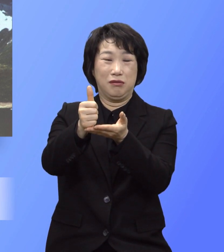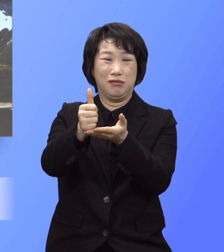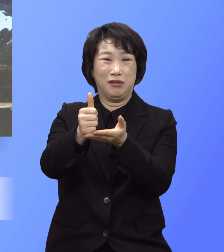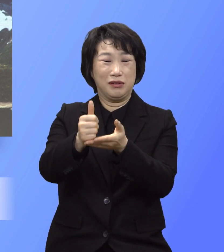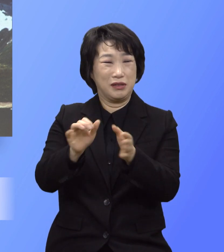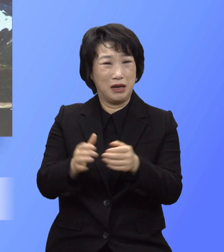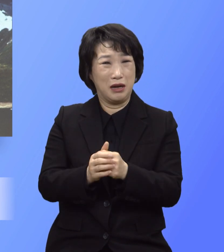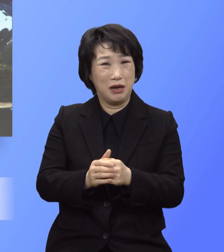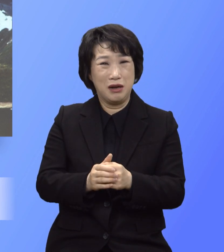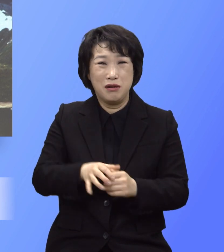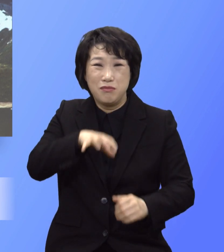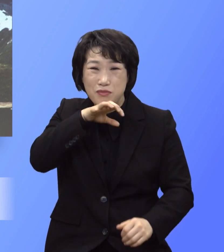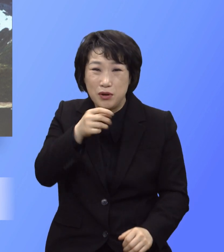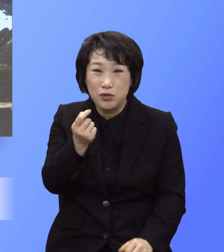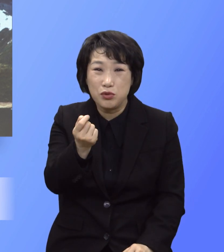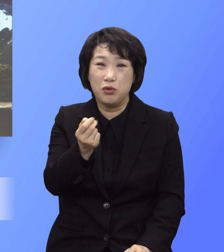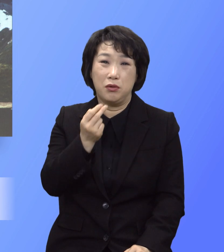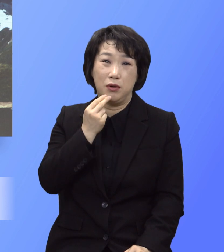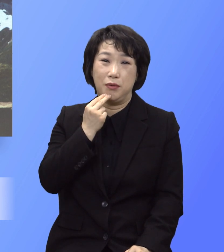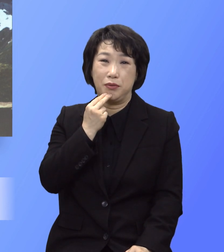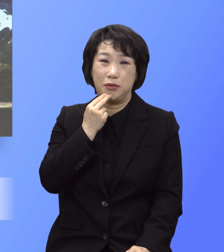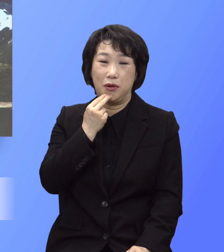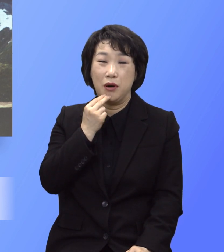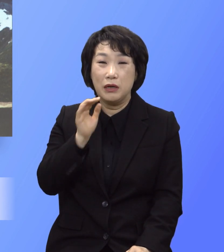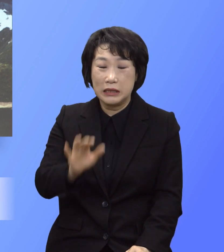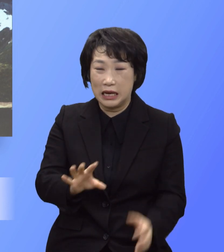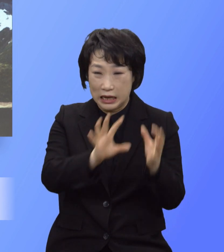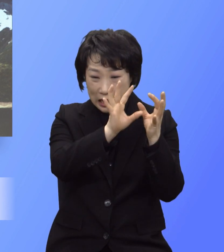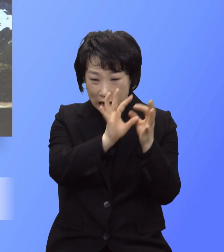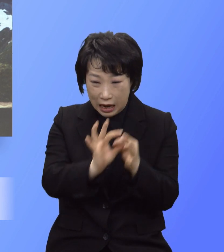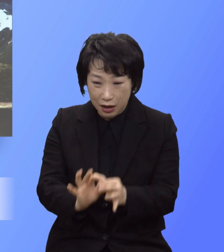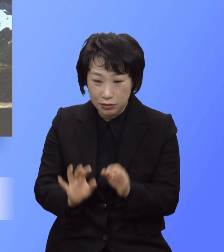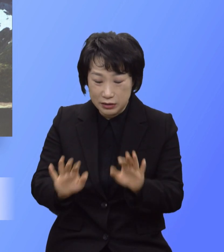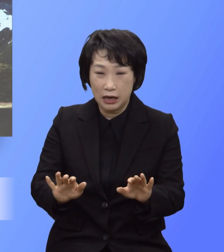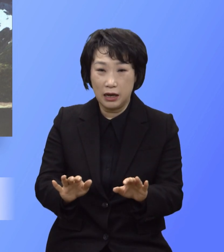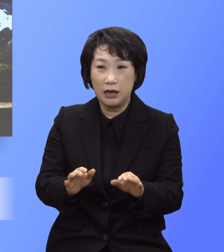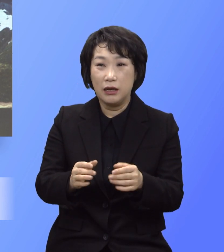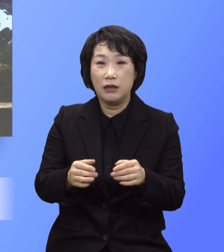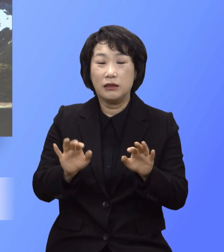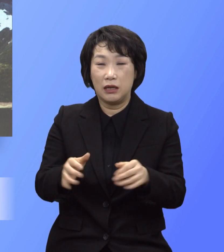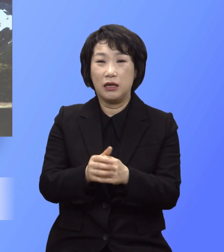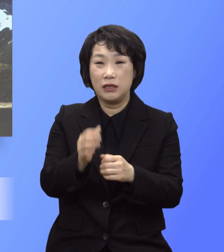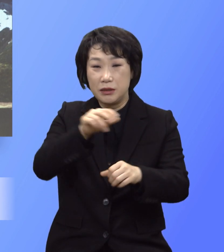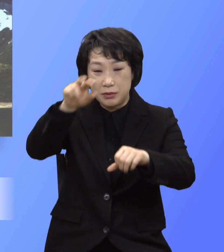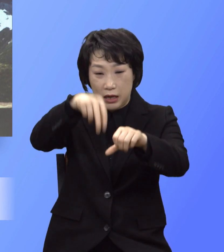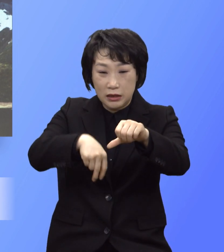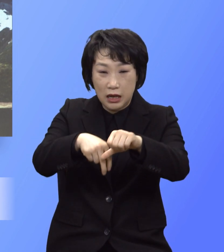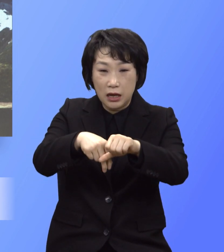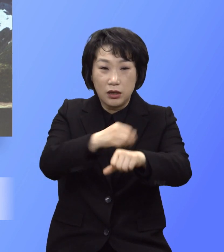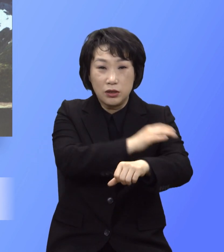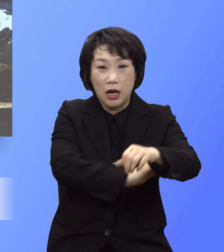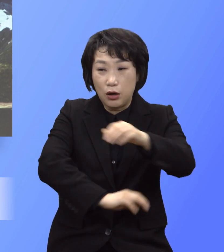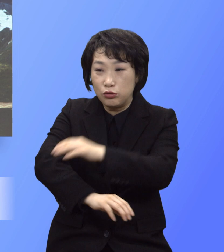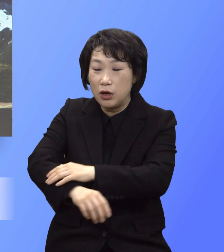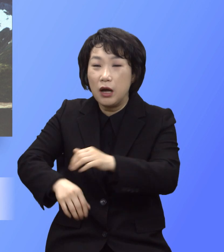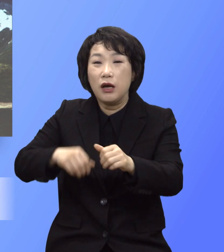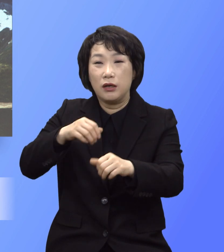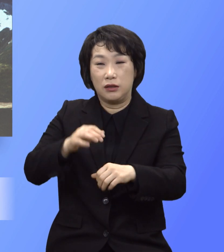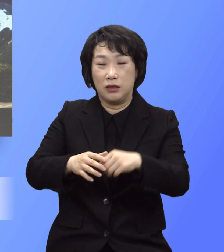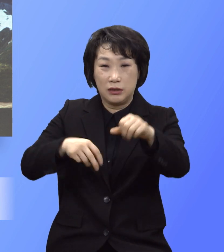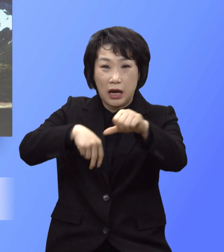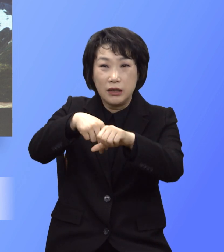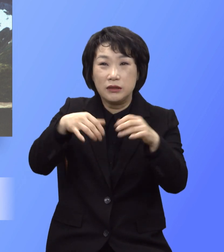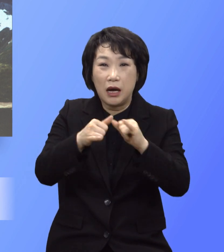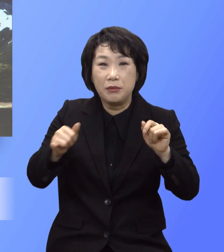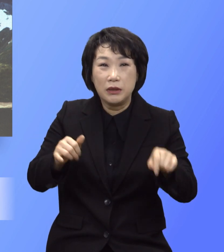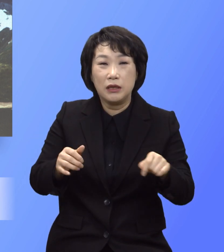흥망스러운 것이 하나도 없이 끝까지 함께 십자가에 달린 사람 영혼 데리고 천국